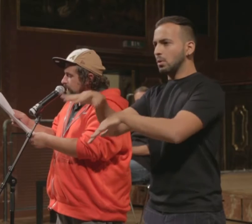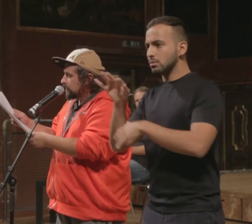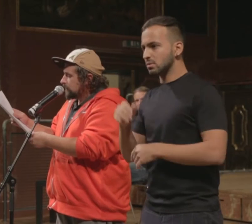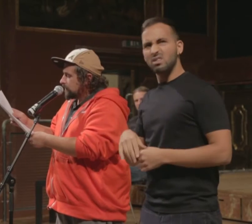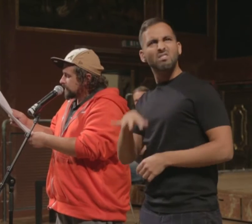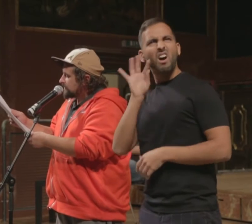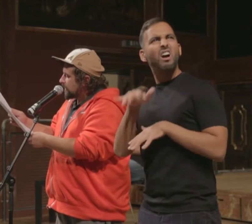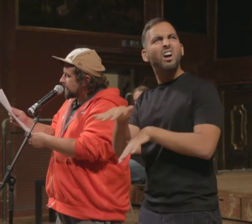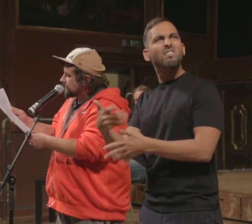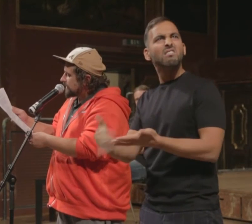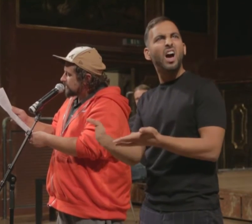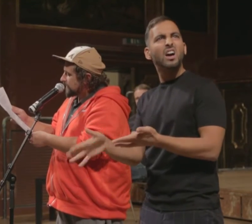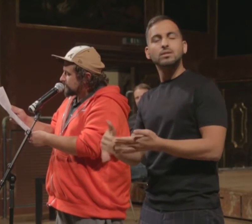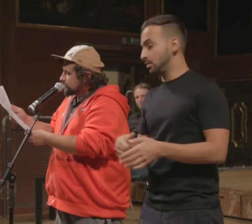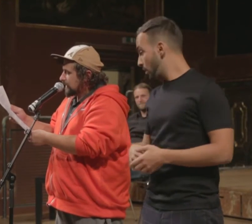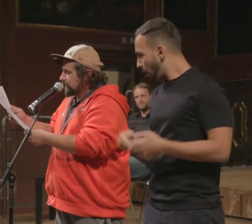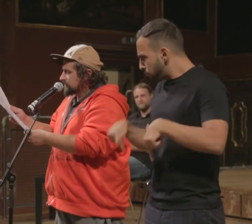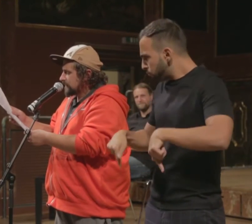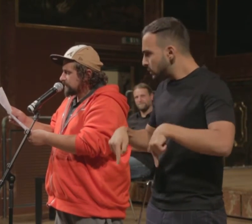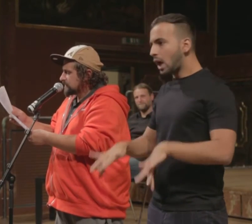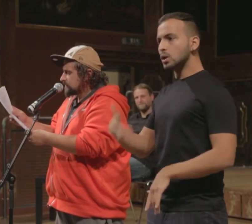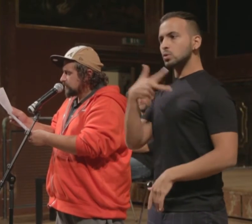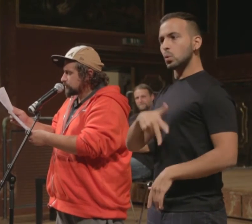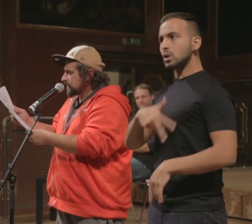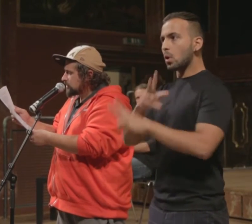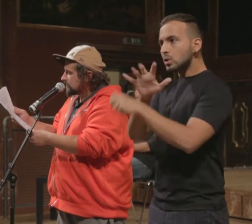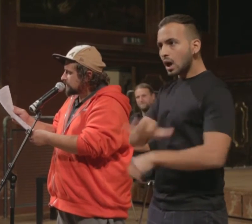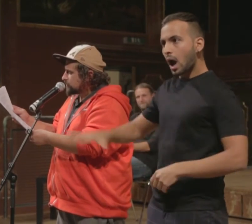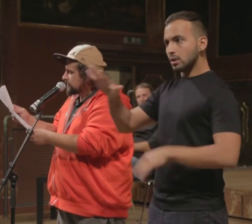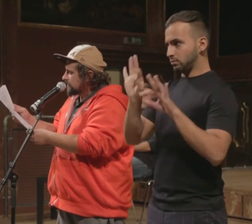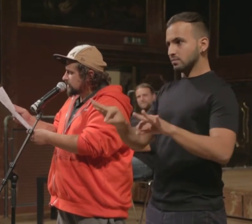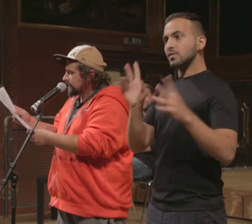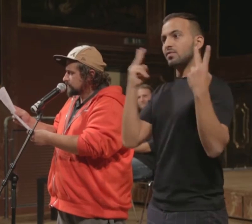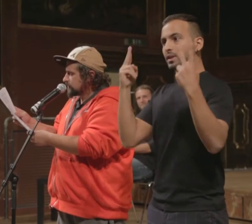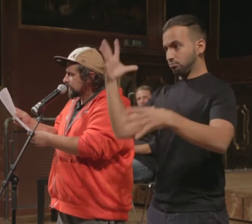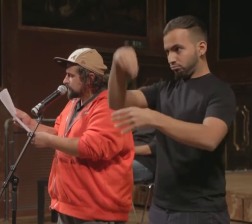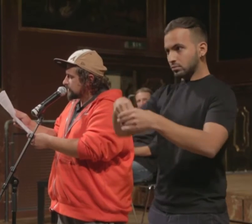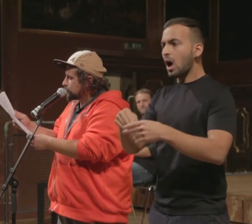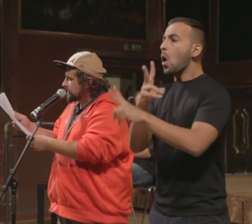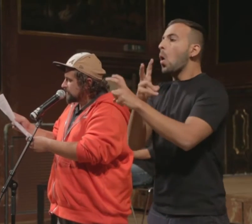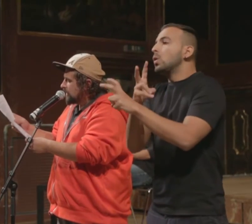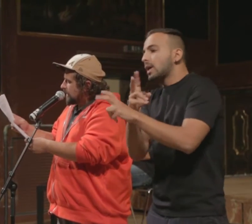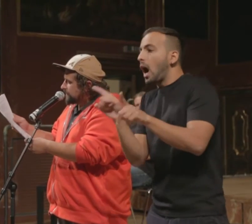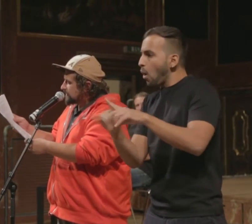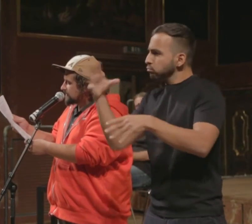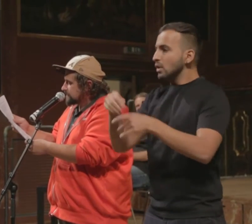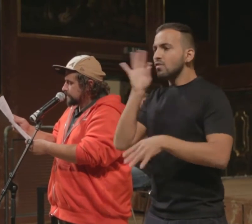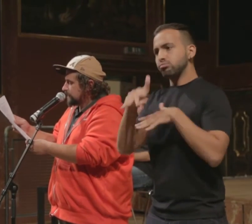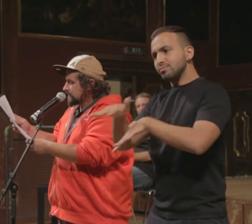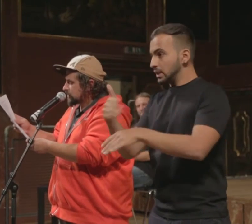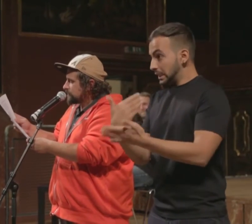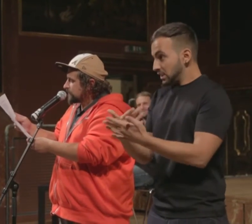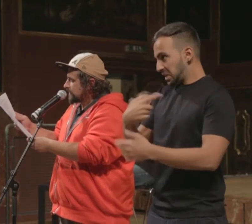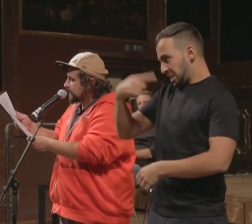doch sehr schwer. Da dieser aber ein wichtiger Aspekt des Soziallebens der westlichen Industriestaaten ist und ich fälschlicherweise Österreich immer dazu zähle, empfand ich es